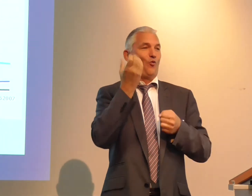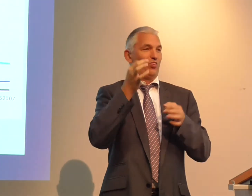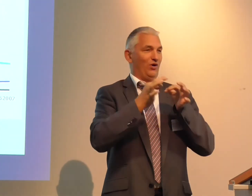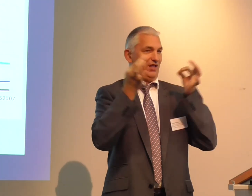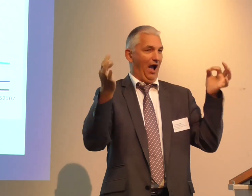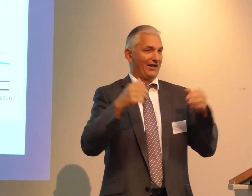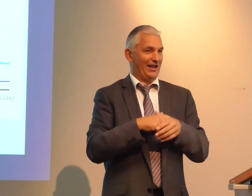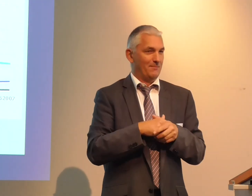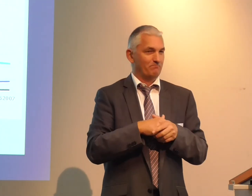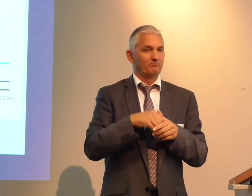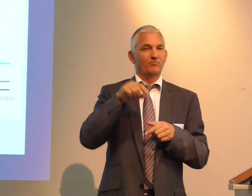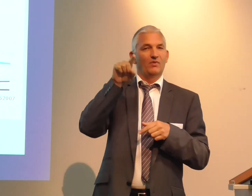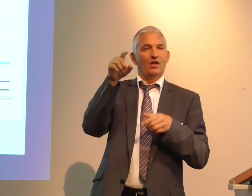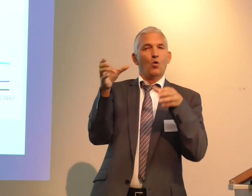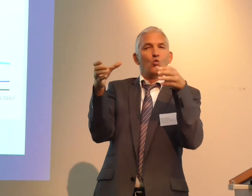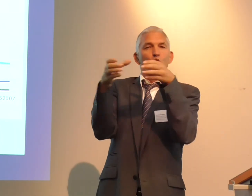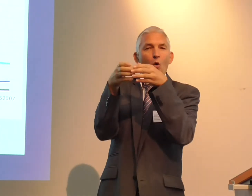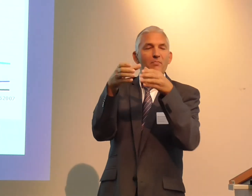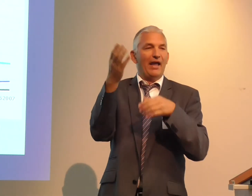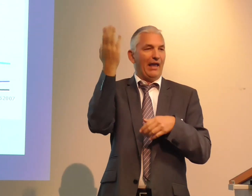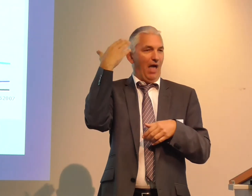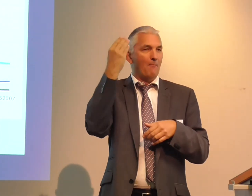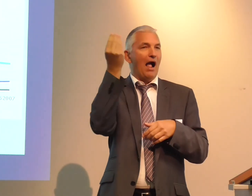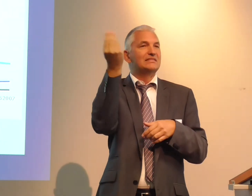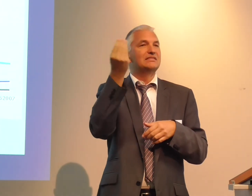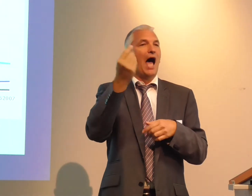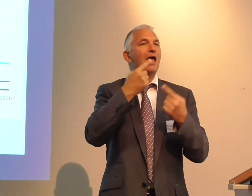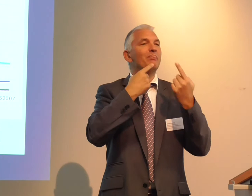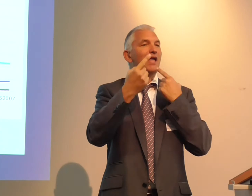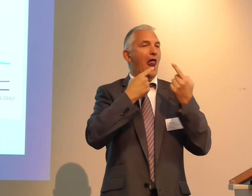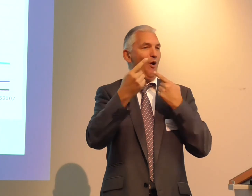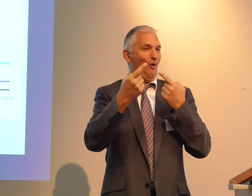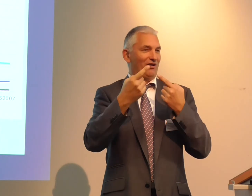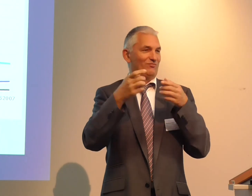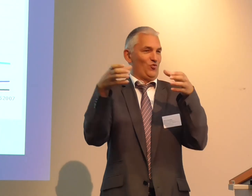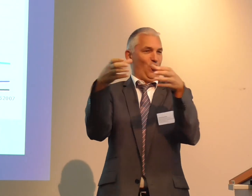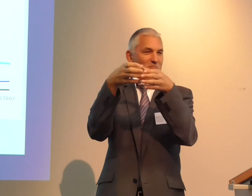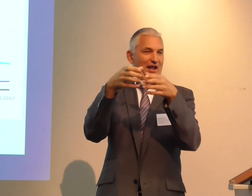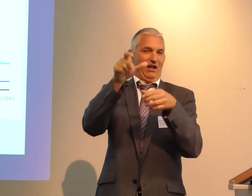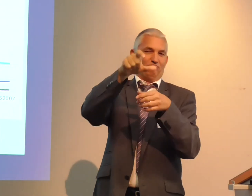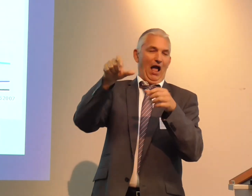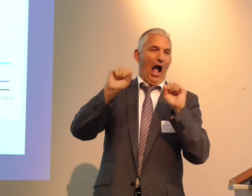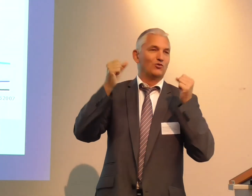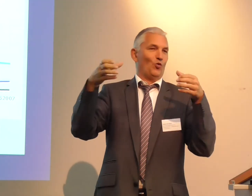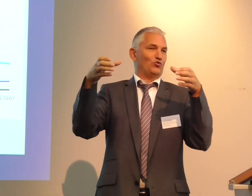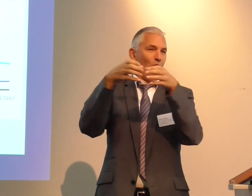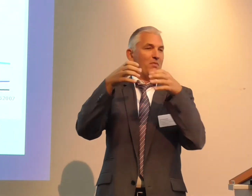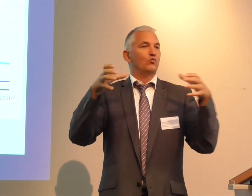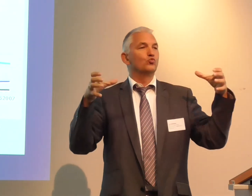2008 in Köln bei den Kulturtagen eben diese Demo stattfinden zu lassen. Die Gruppe Sign Dialog, die sich damals